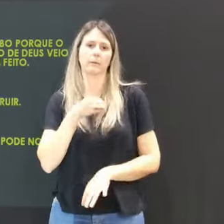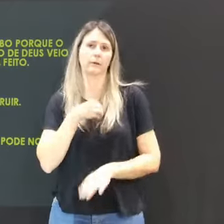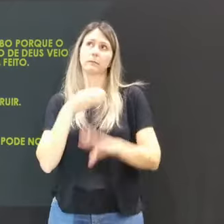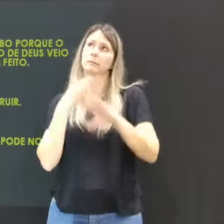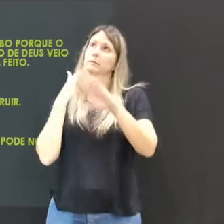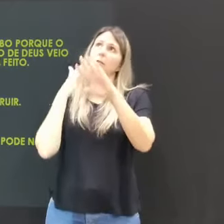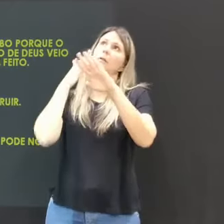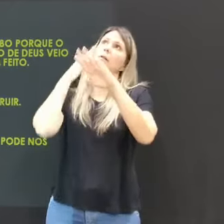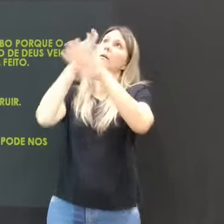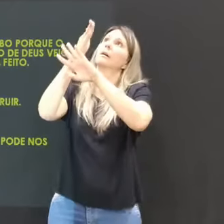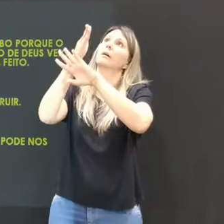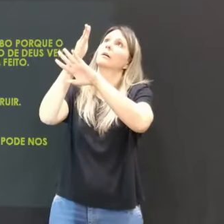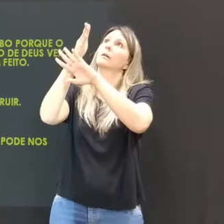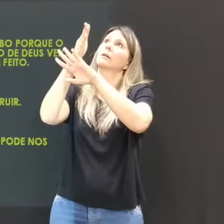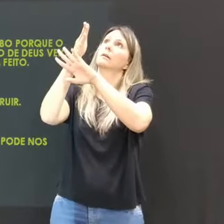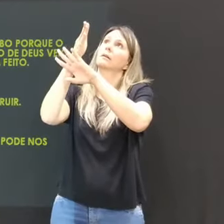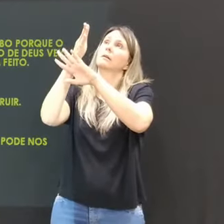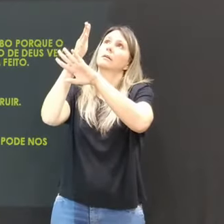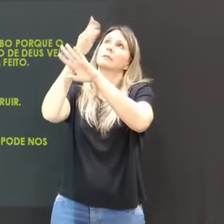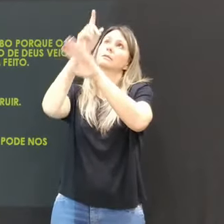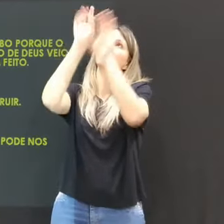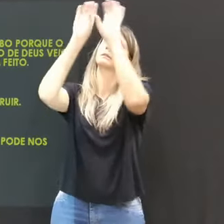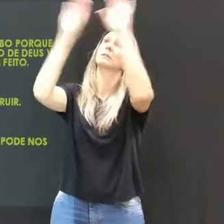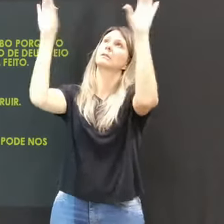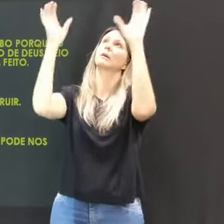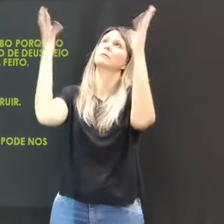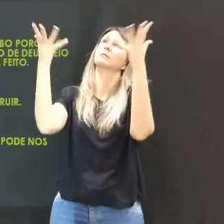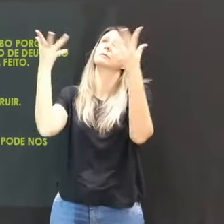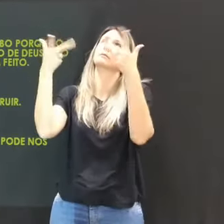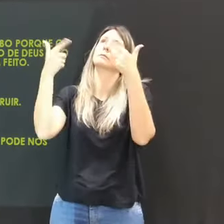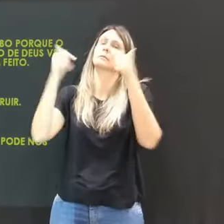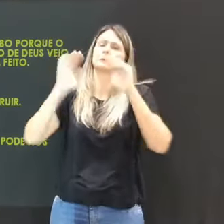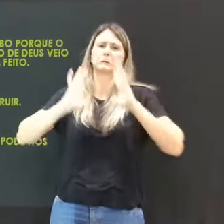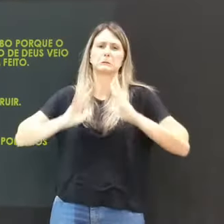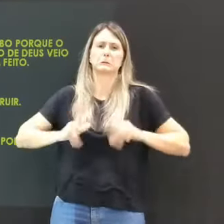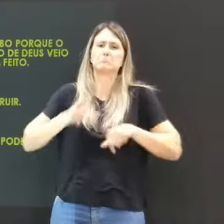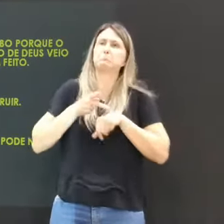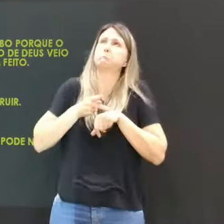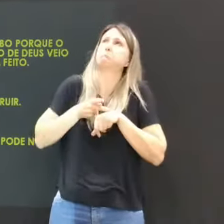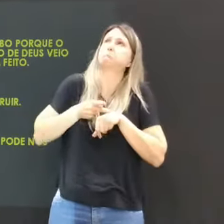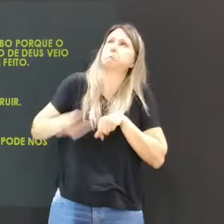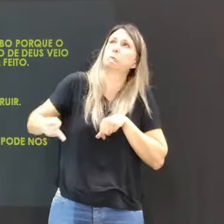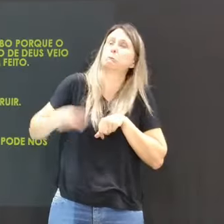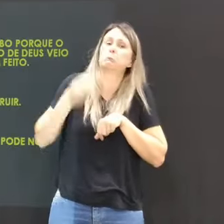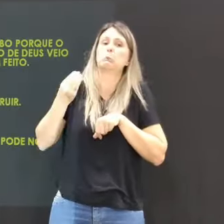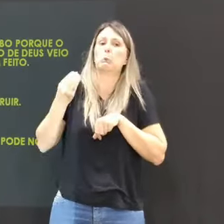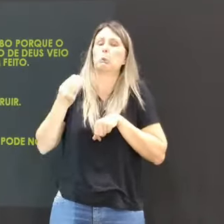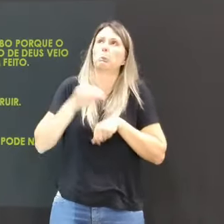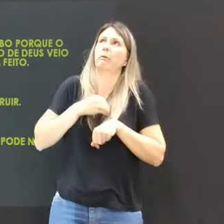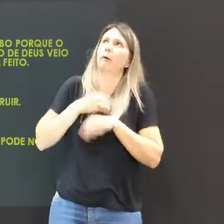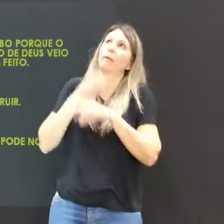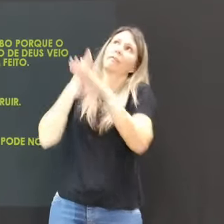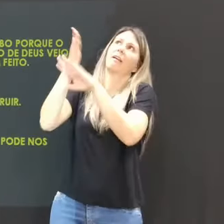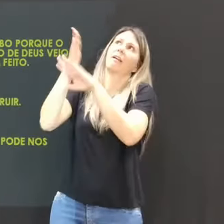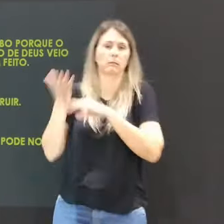quer saber de pecado, porque a pessoa com pecado não vai entrar no céu. O céu é maravilhoso, ele é limpo, ele é puro. Como que o pecado